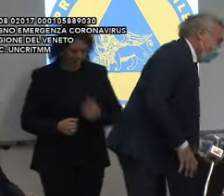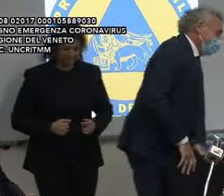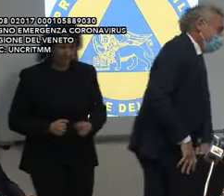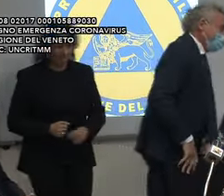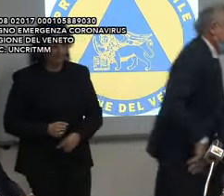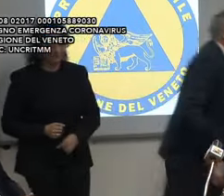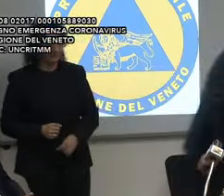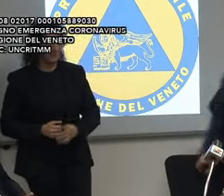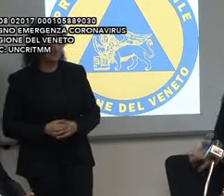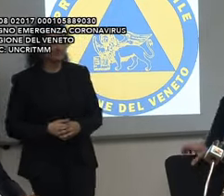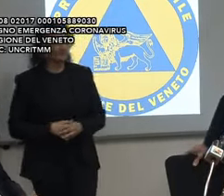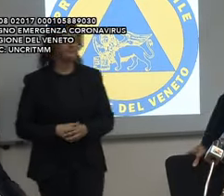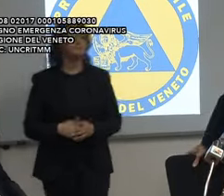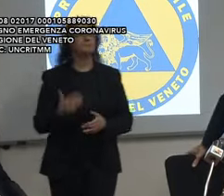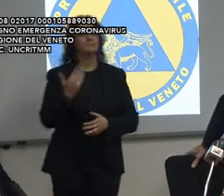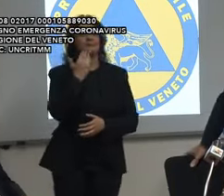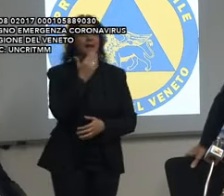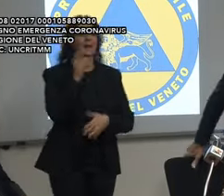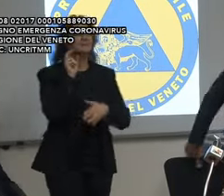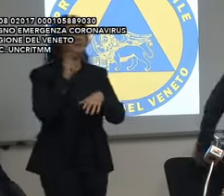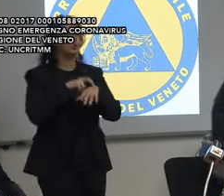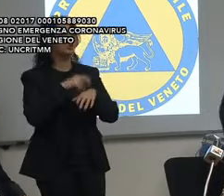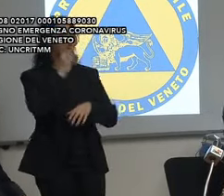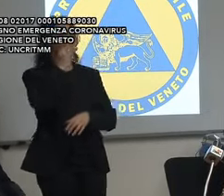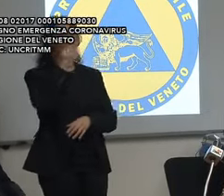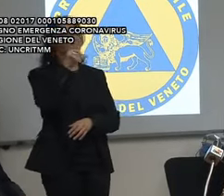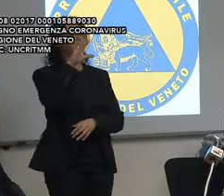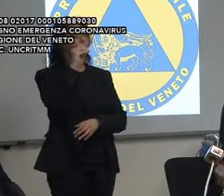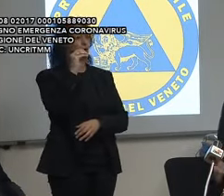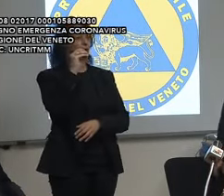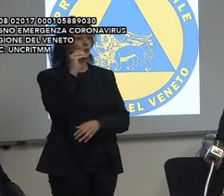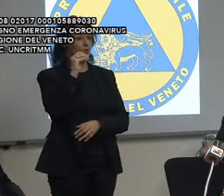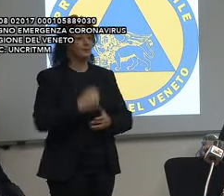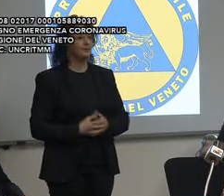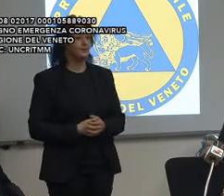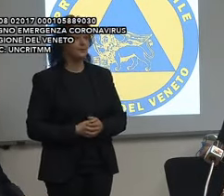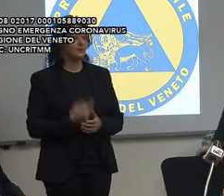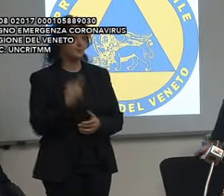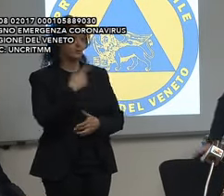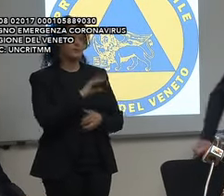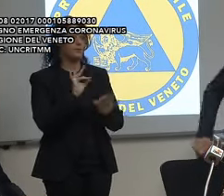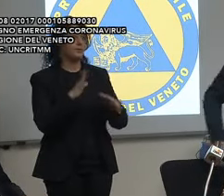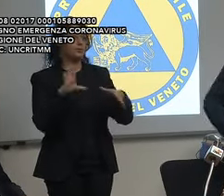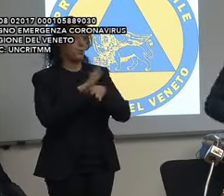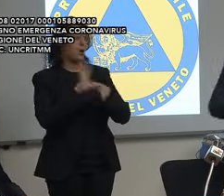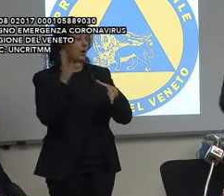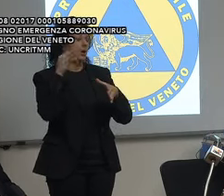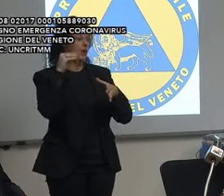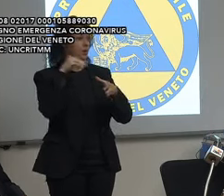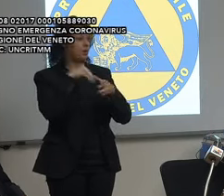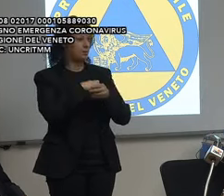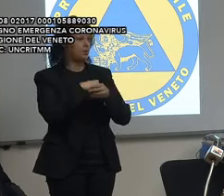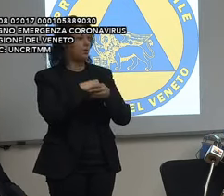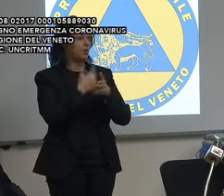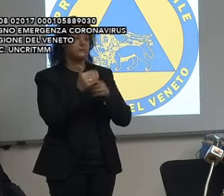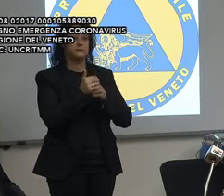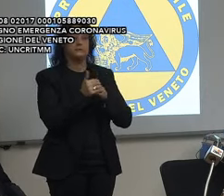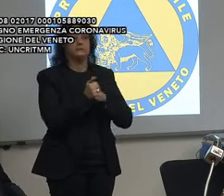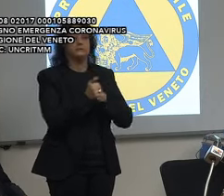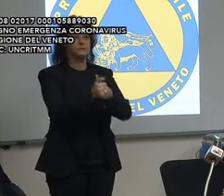Ringrazio veramente il dottor Flor, perché poi è stato il pivot, no, di questa squadra. E prima